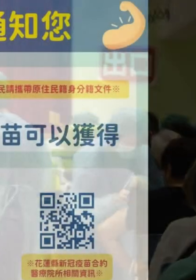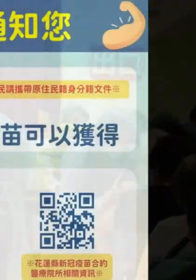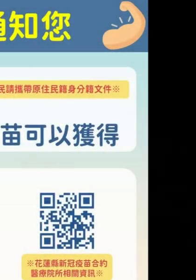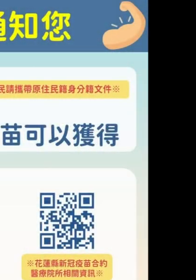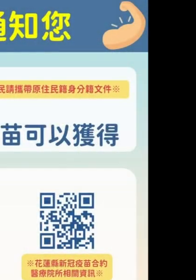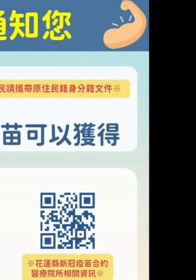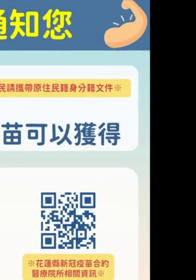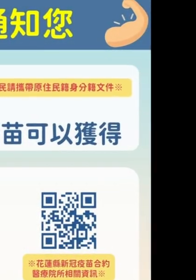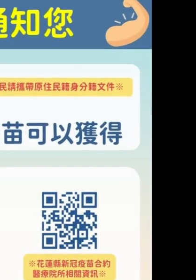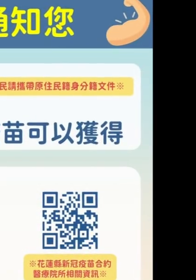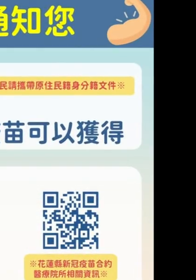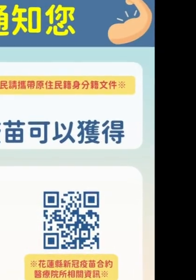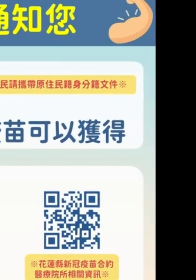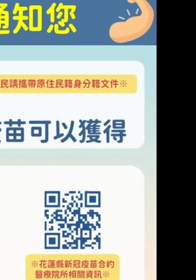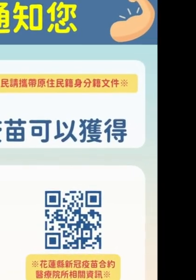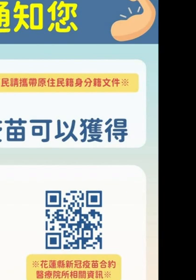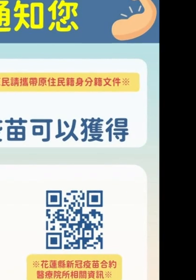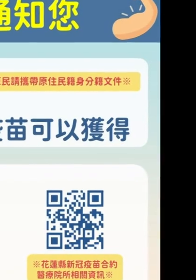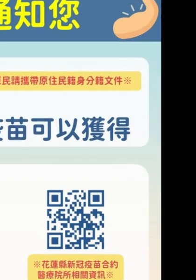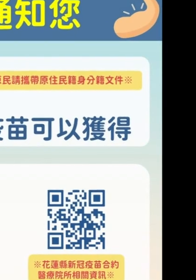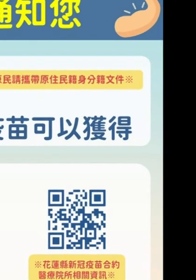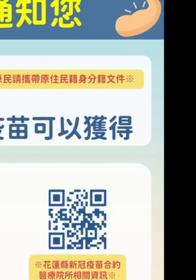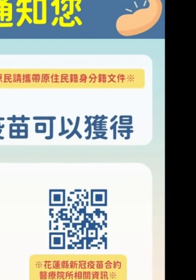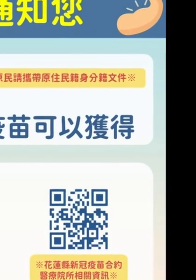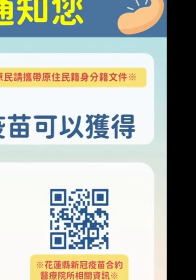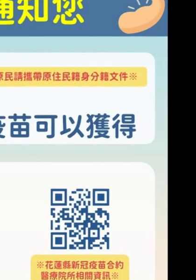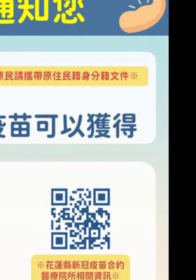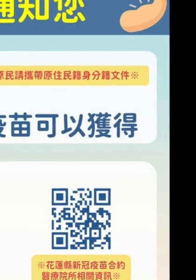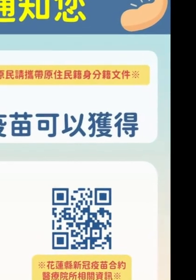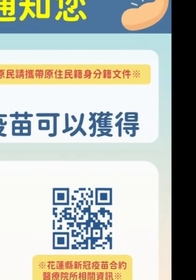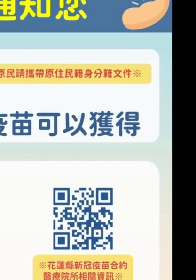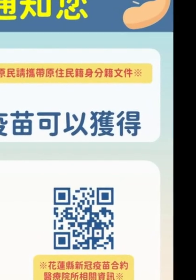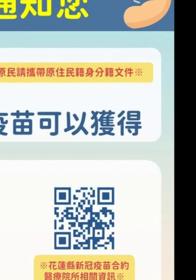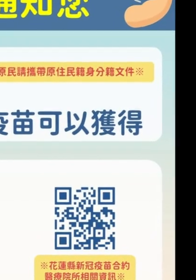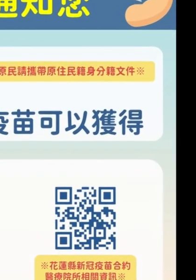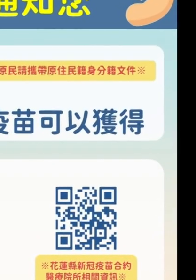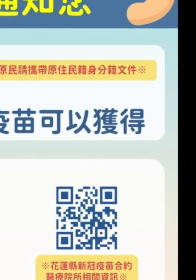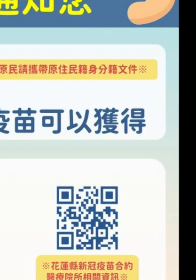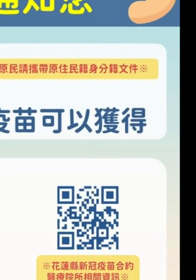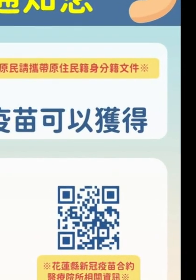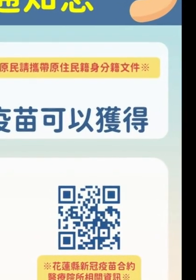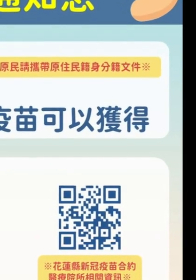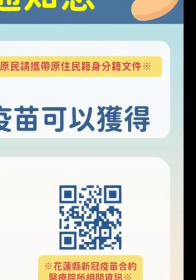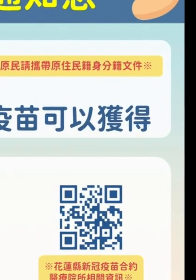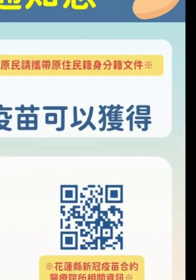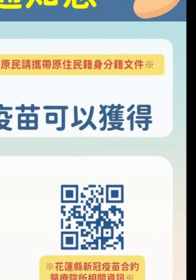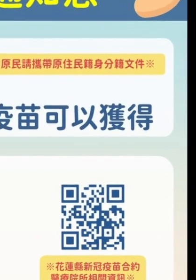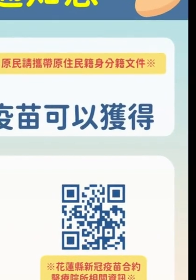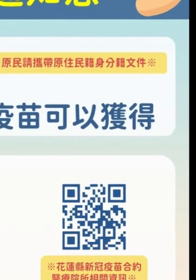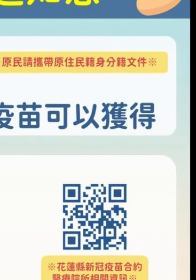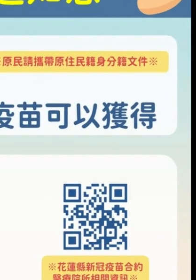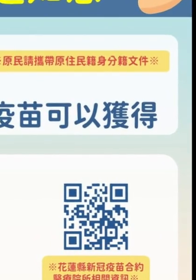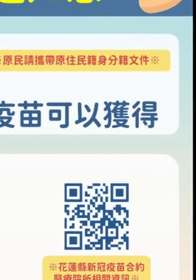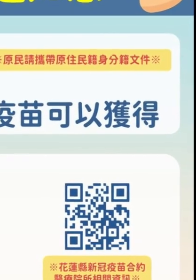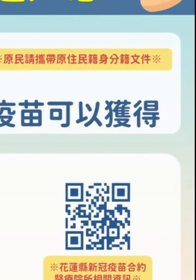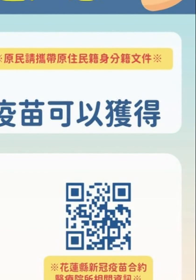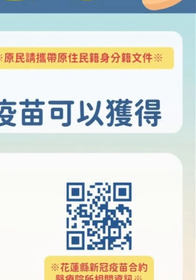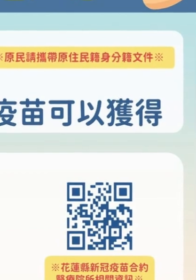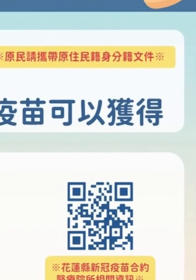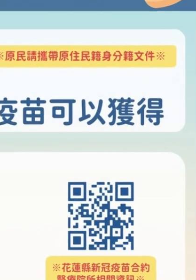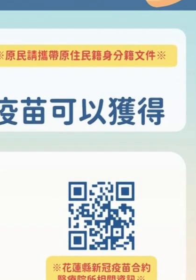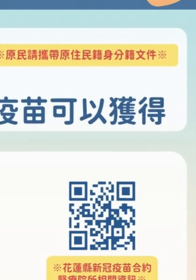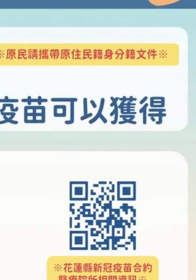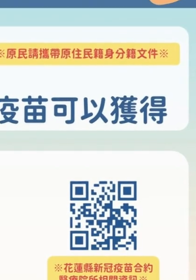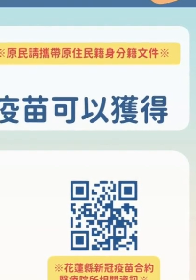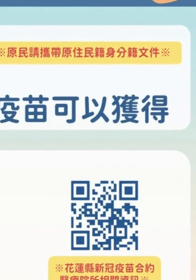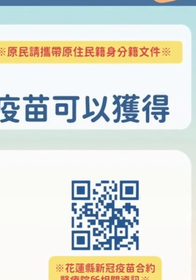将在5月底截止。花莲县卫生局长朱家祥表示，55岁以上原住民长辈务必携带户口名簿核对原民身份。疫苗